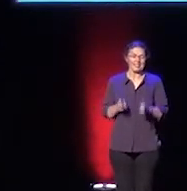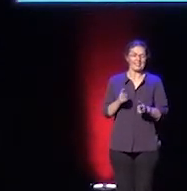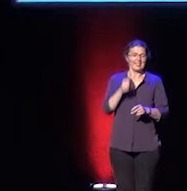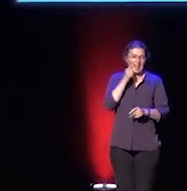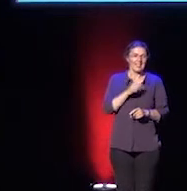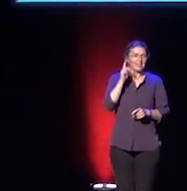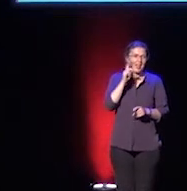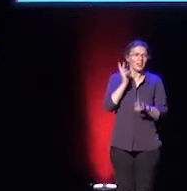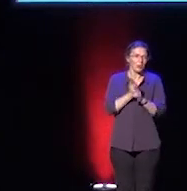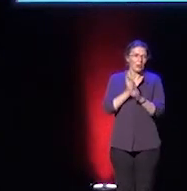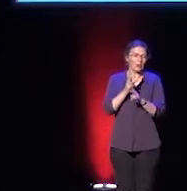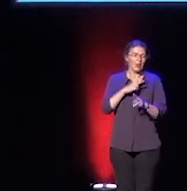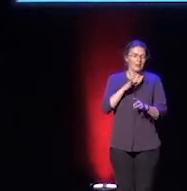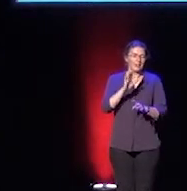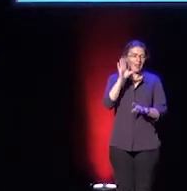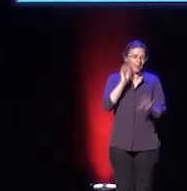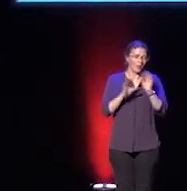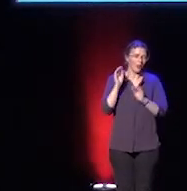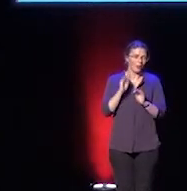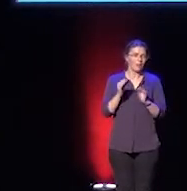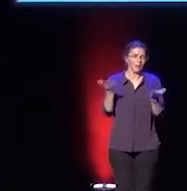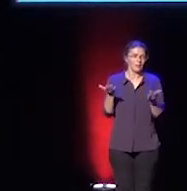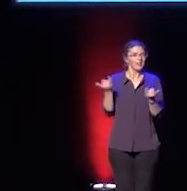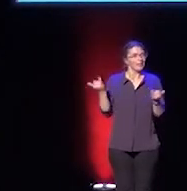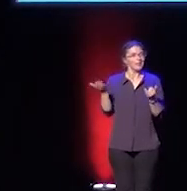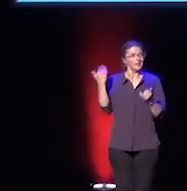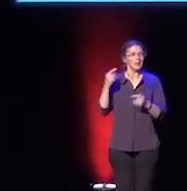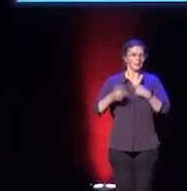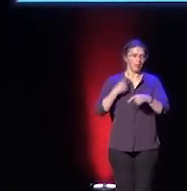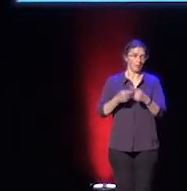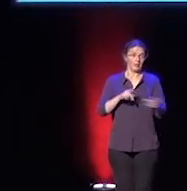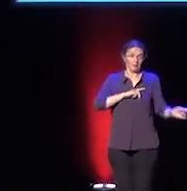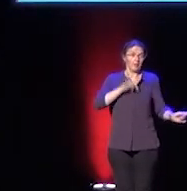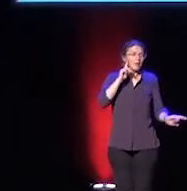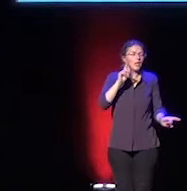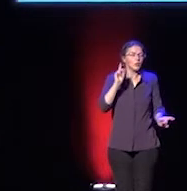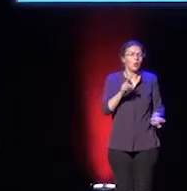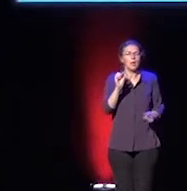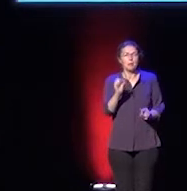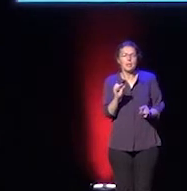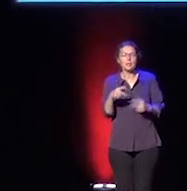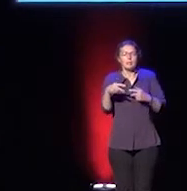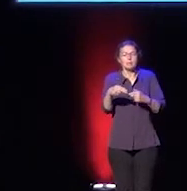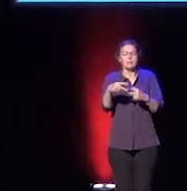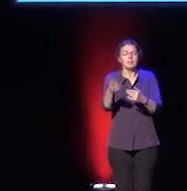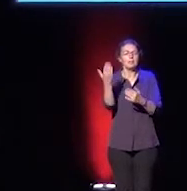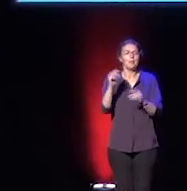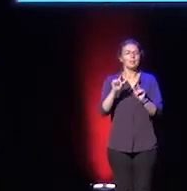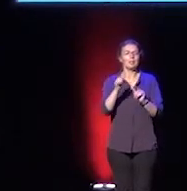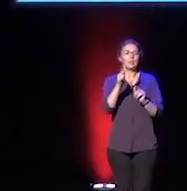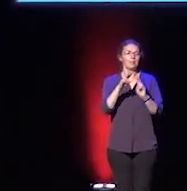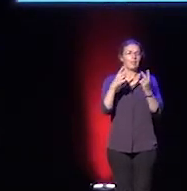die ganz Alten, die wissen noch aus eigener Erfahrung, was gelaufen ist. Ich weiß noch so einige Episoden aus dem Zweiten